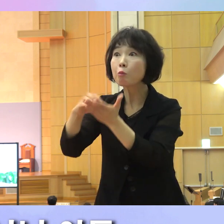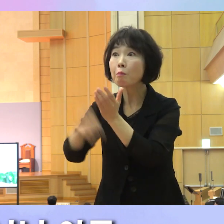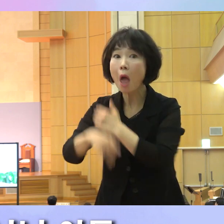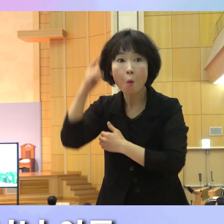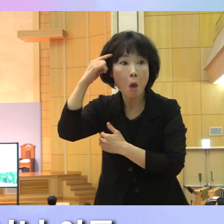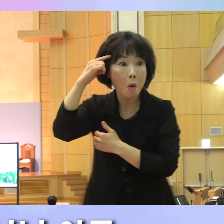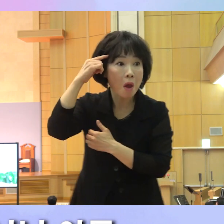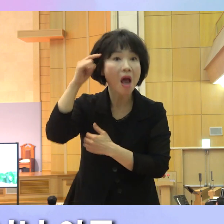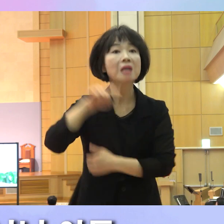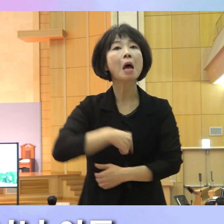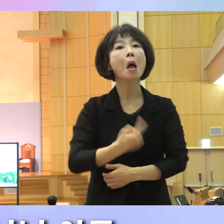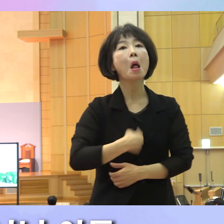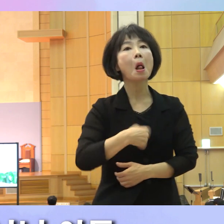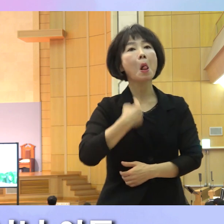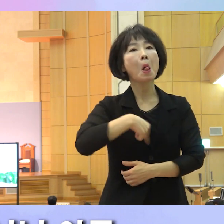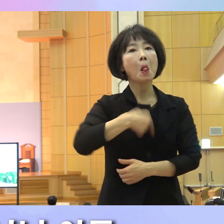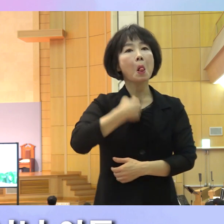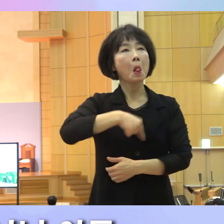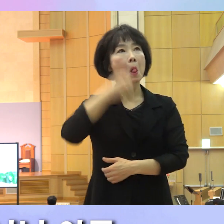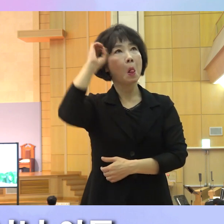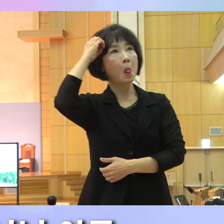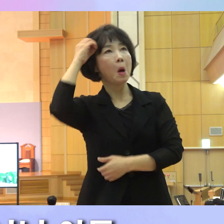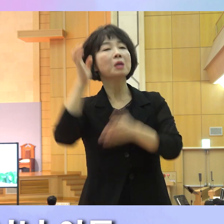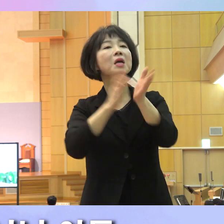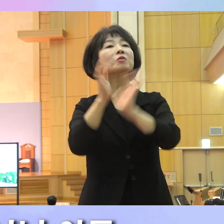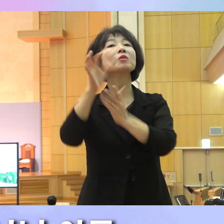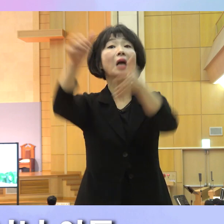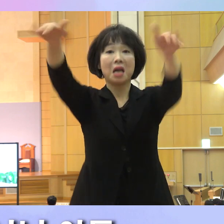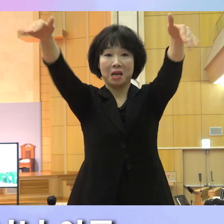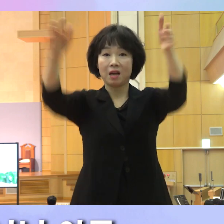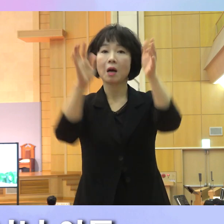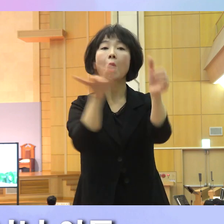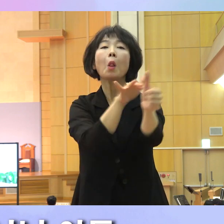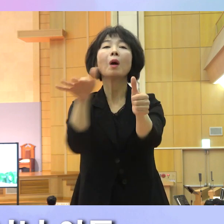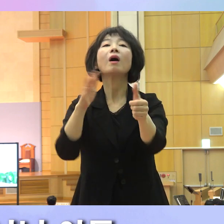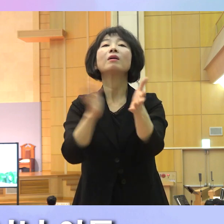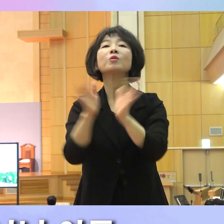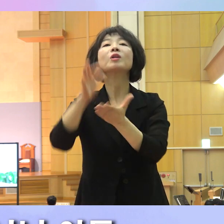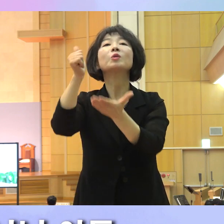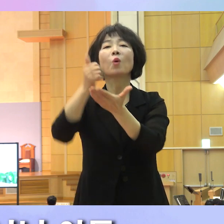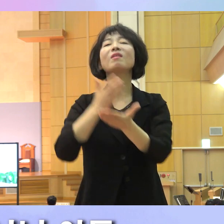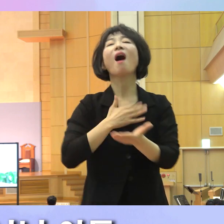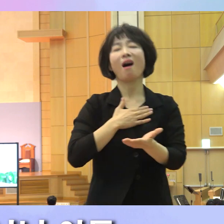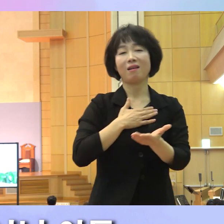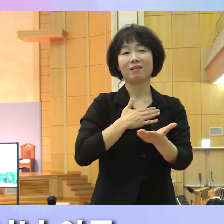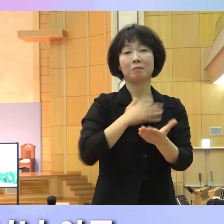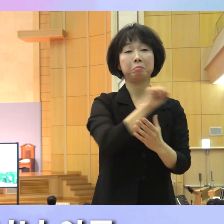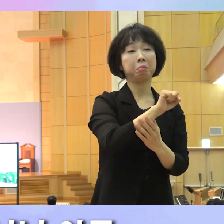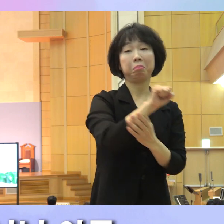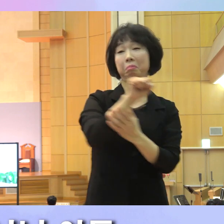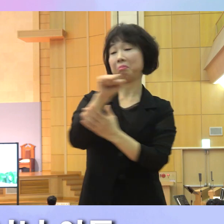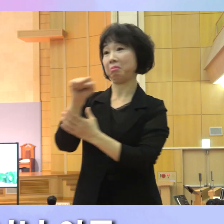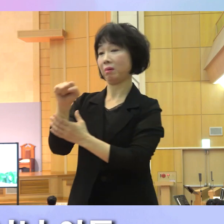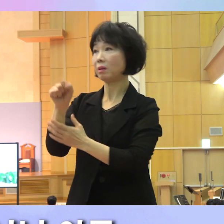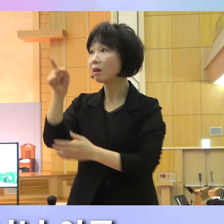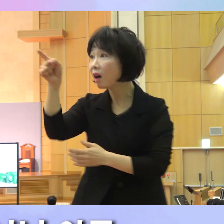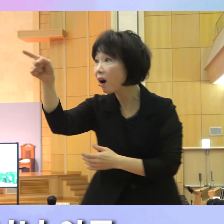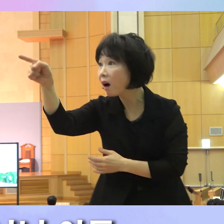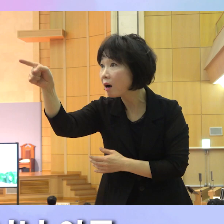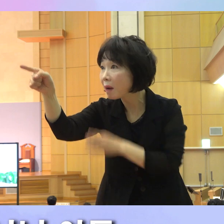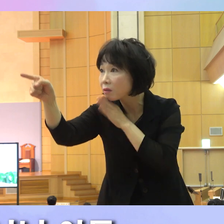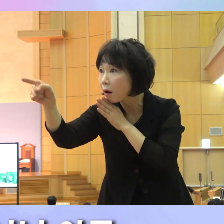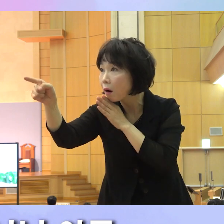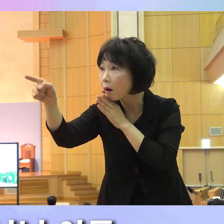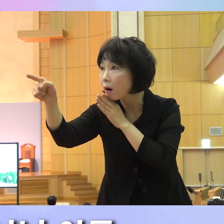자기가 자칭 예수 그리스도라고 그렇게 하는 자가